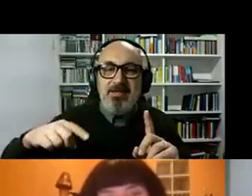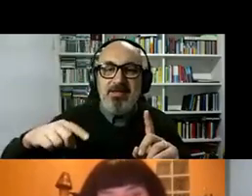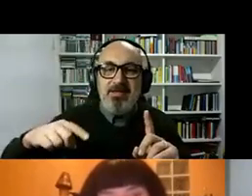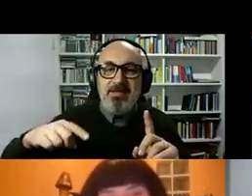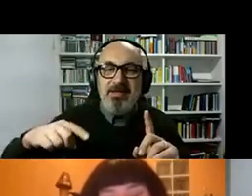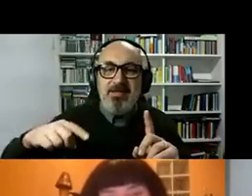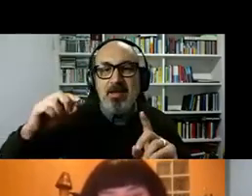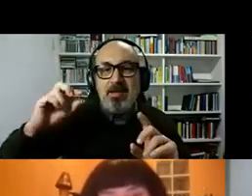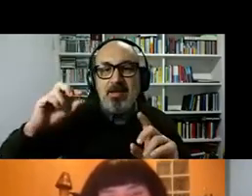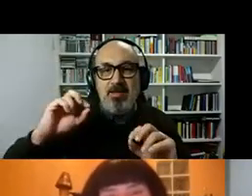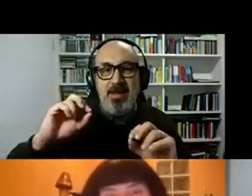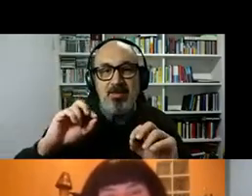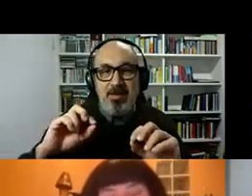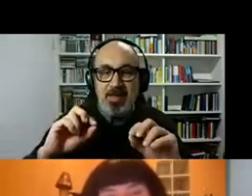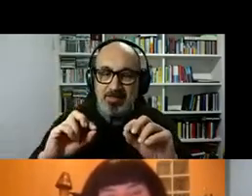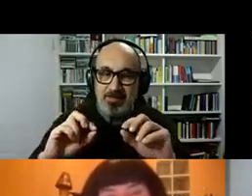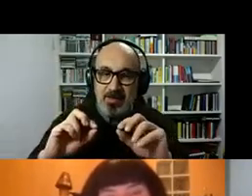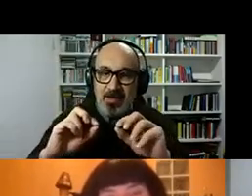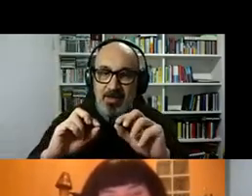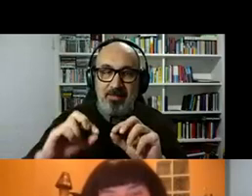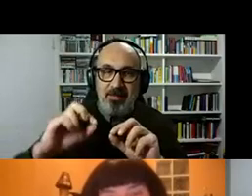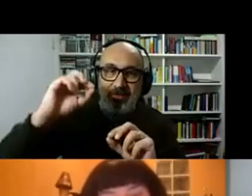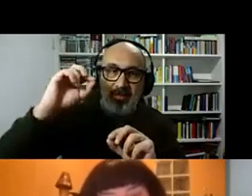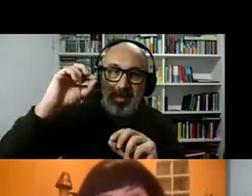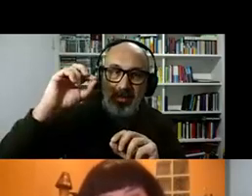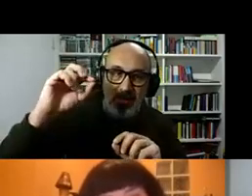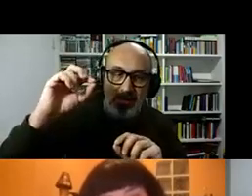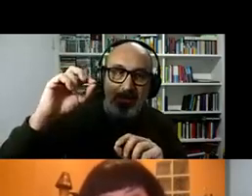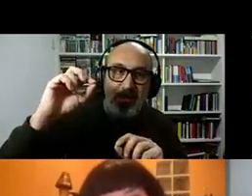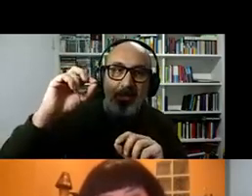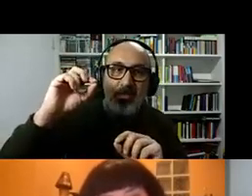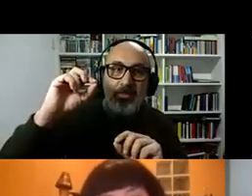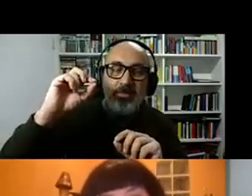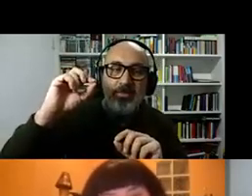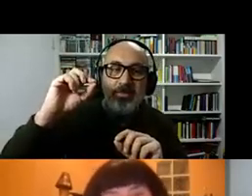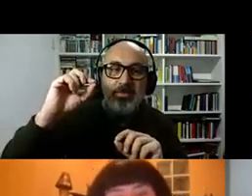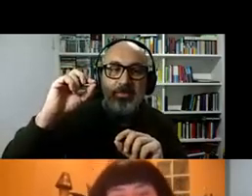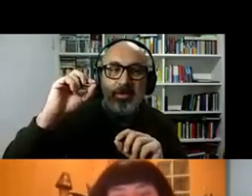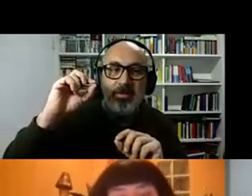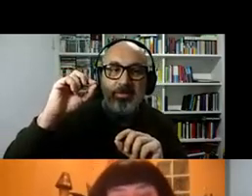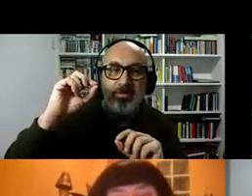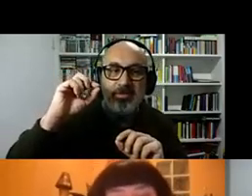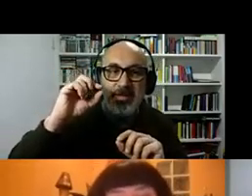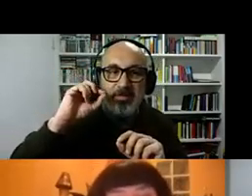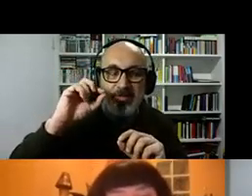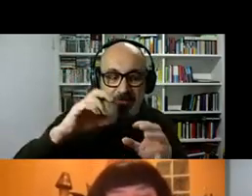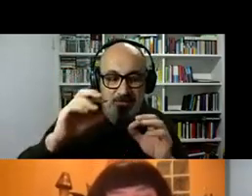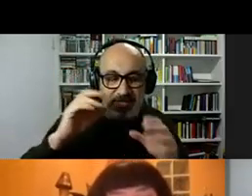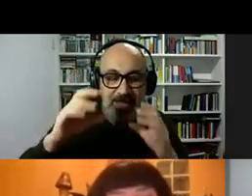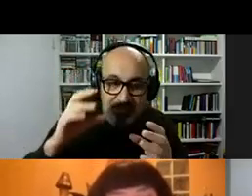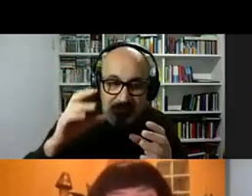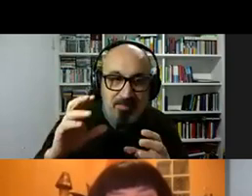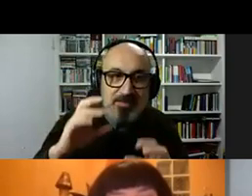materiais, etc. Se eu não me lembro bem, na parte superior, os símbolos,